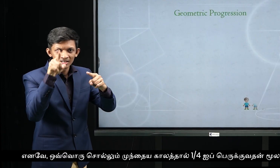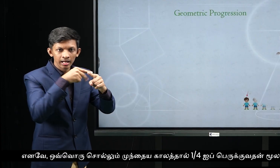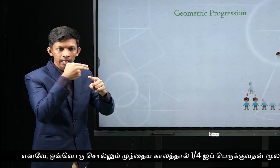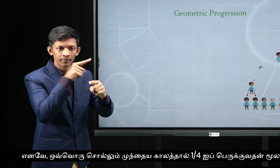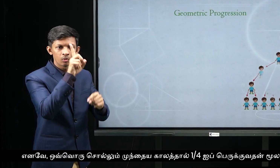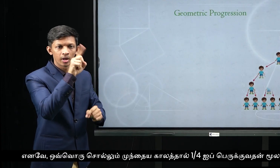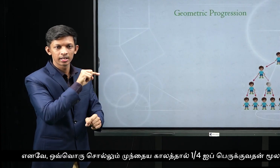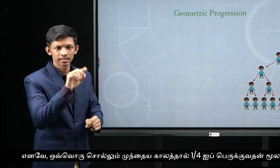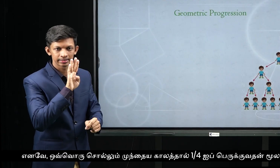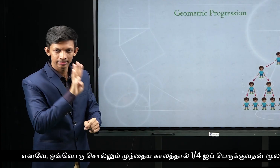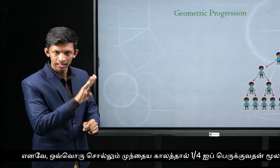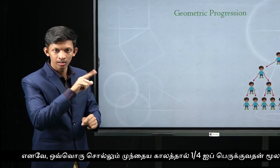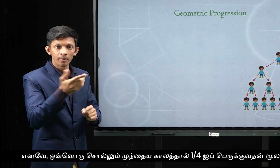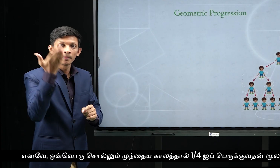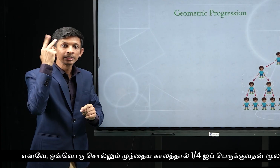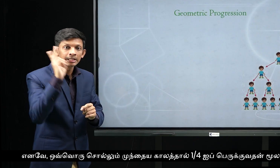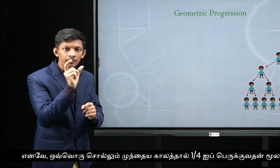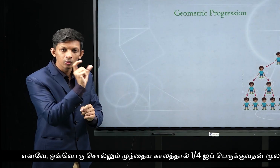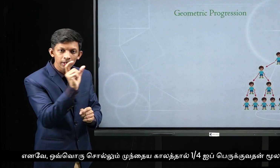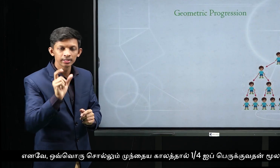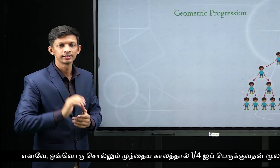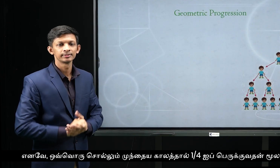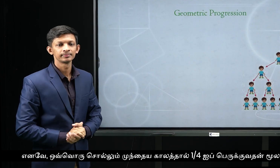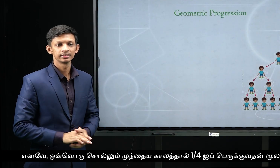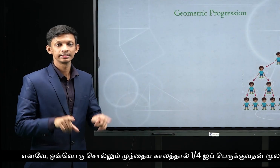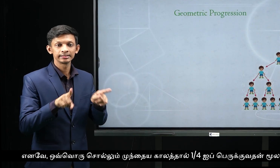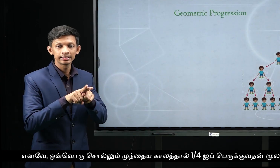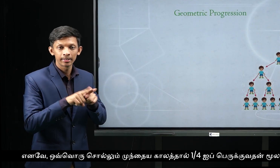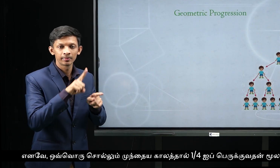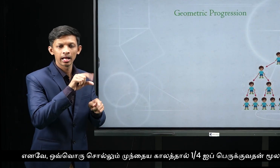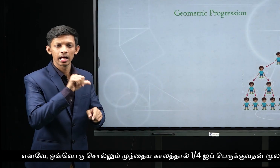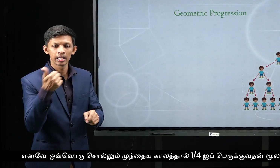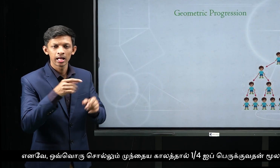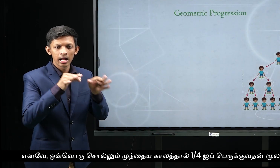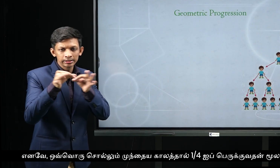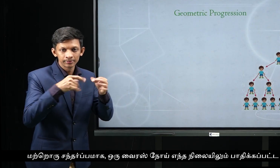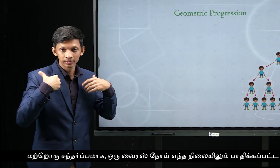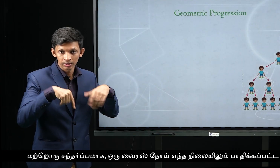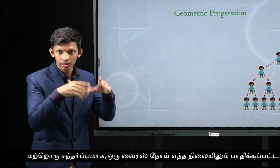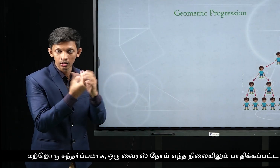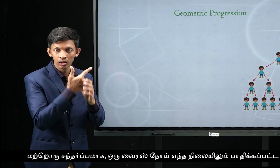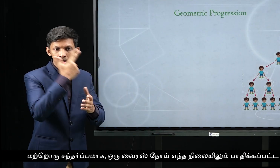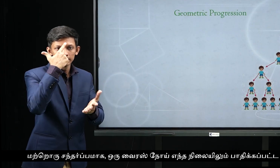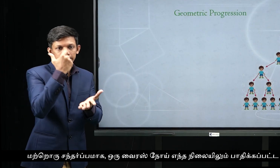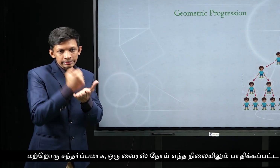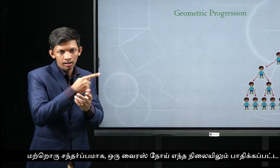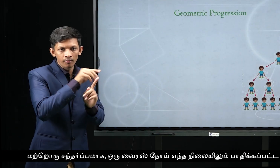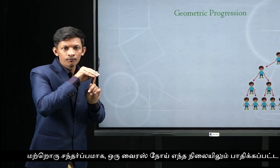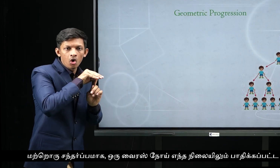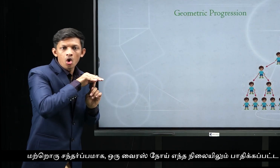சொல்லும் முந்தைய காலத்தால் 1/4 பெருக்குவதன் மூலம் பெறுகிறது. மற்றொரு சந்தர்ப்பமாக